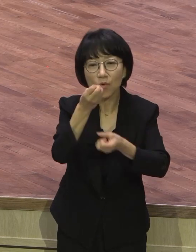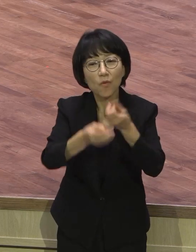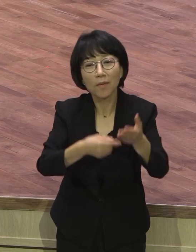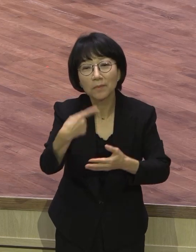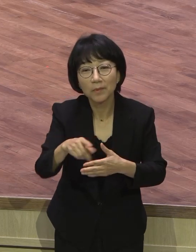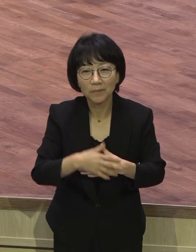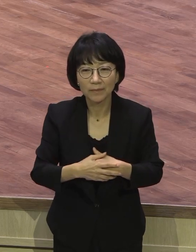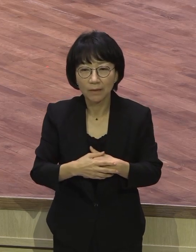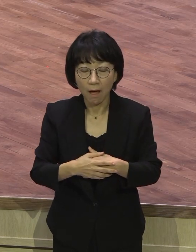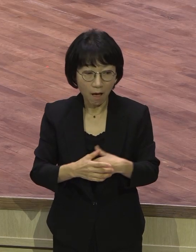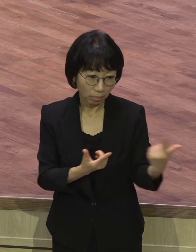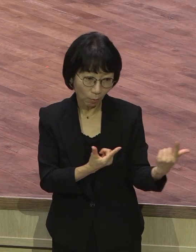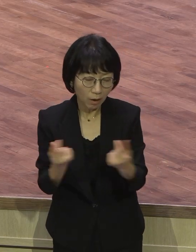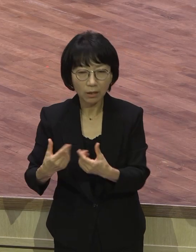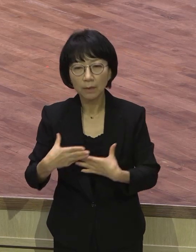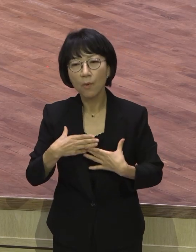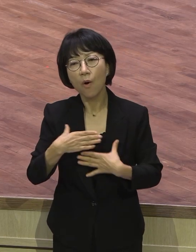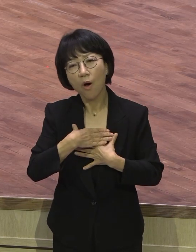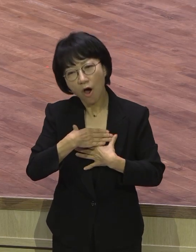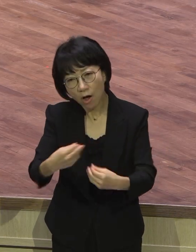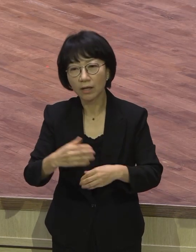특징이다. 편안하다는 거예요.